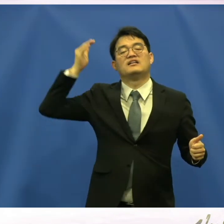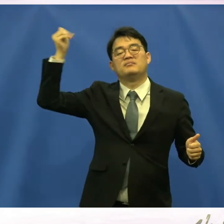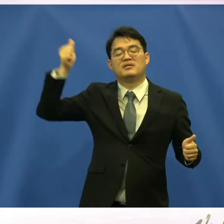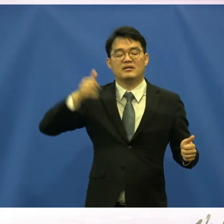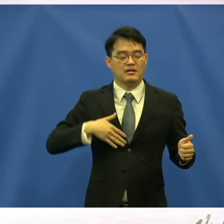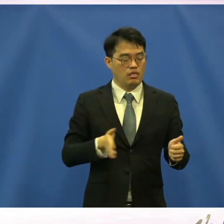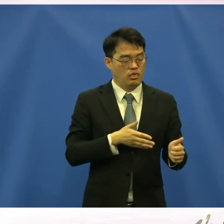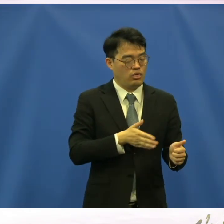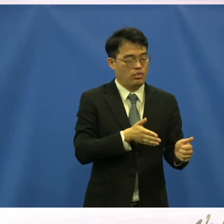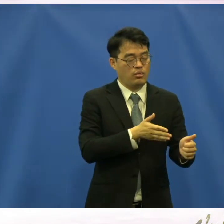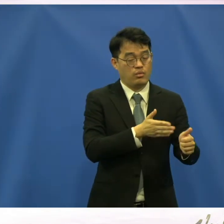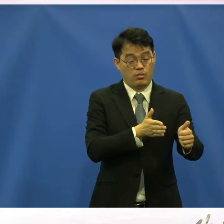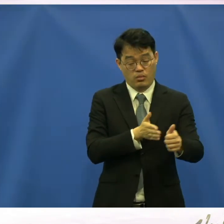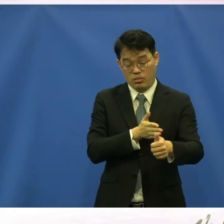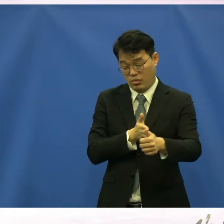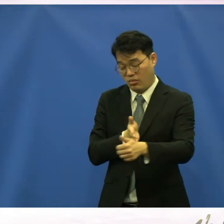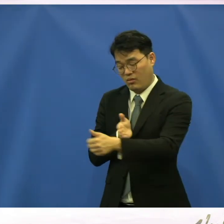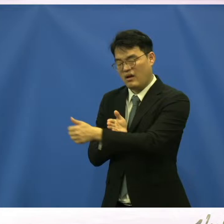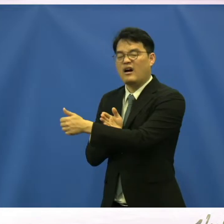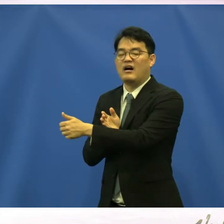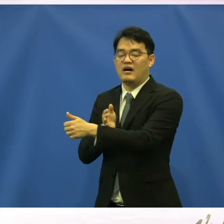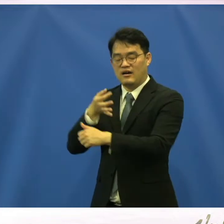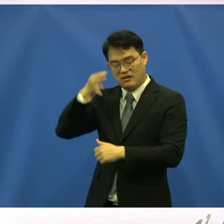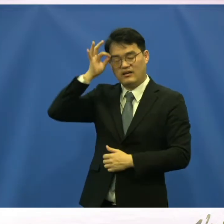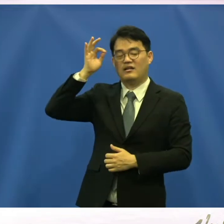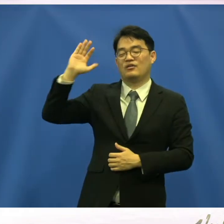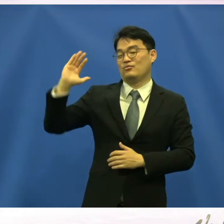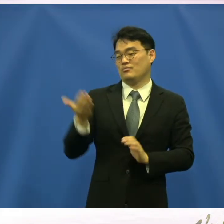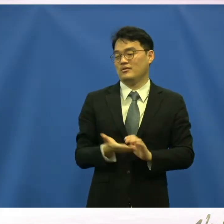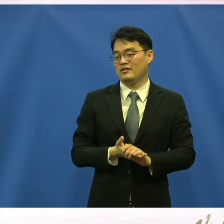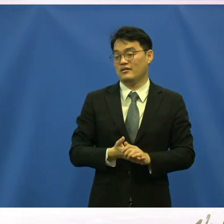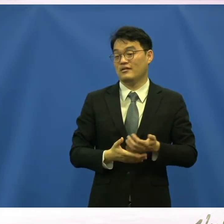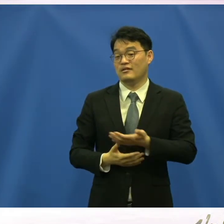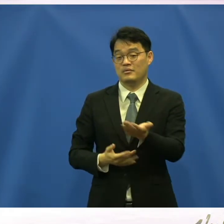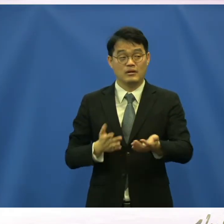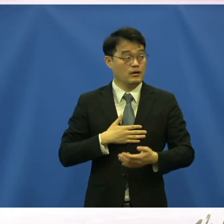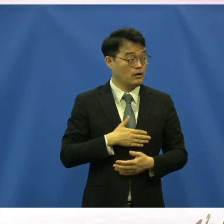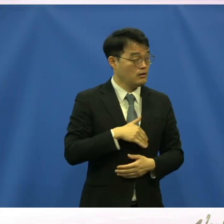길을 막을 때 하나님이 막으신다는 게 깨달아지면 그게 복입니다.